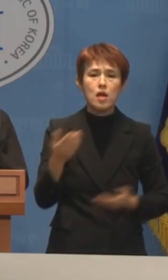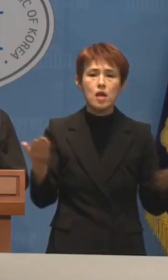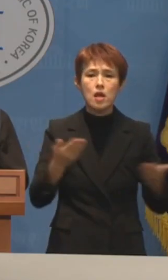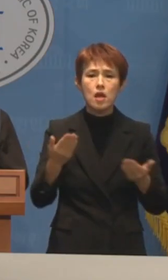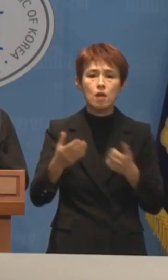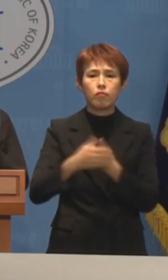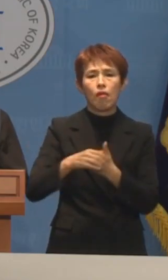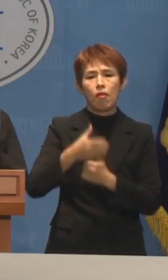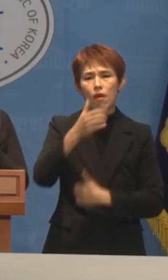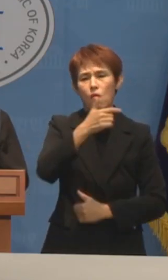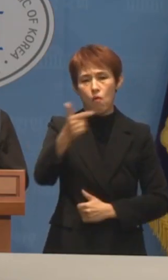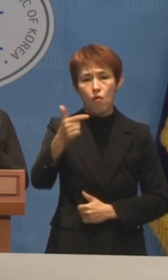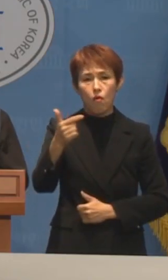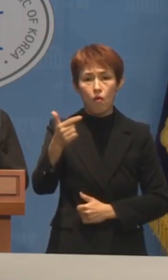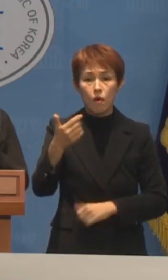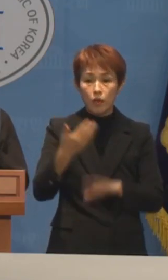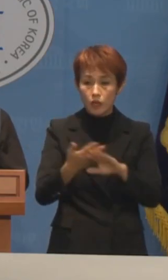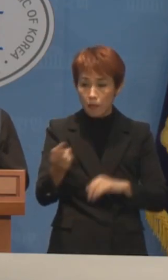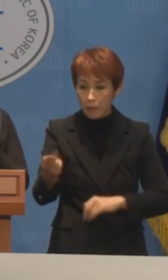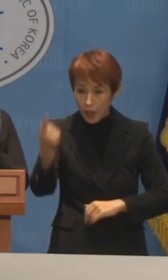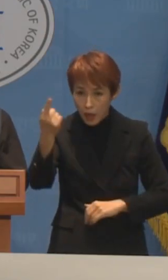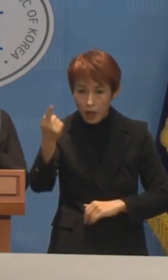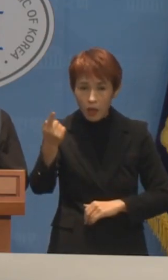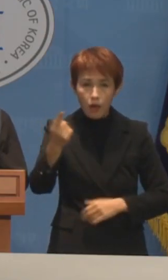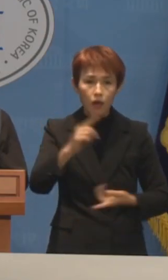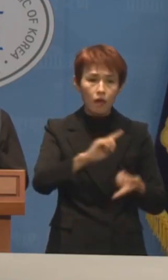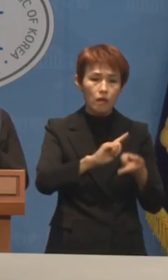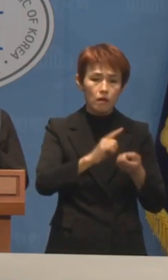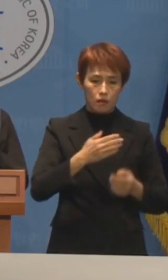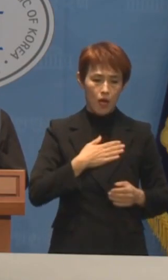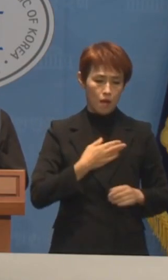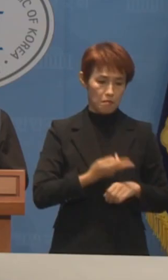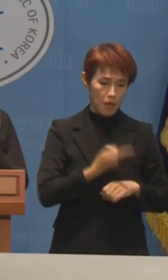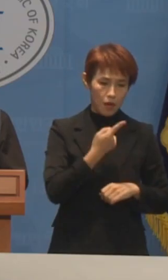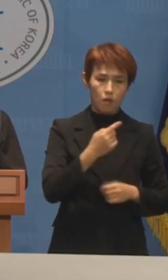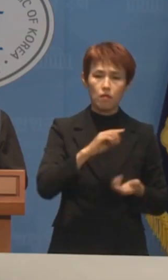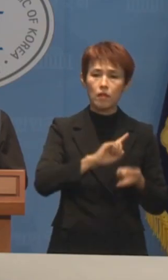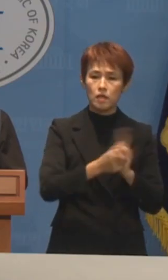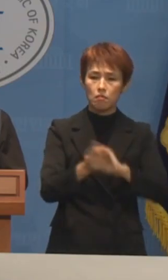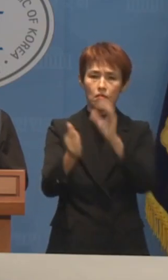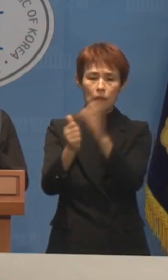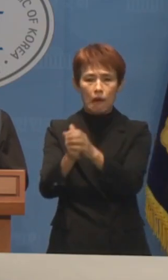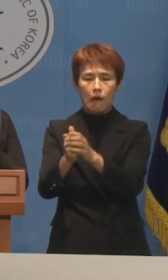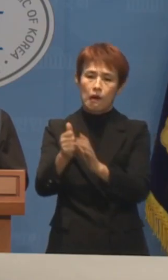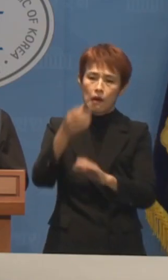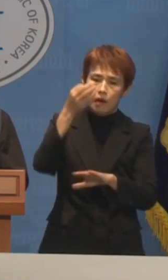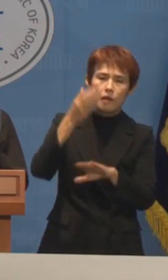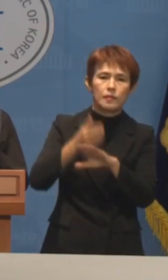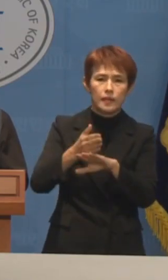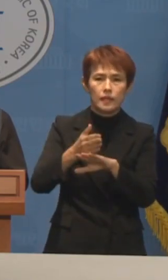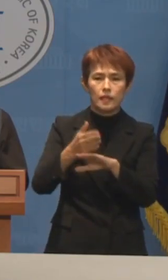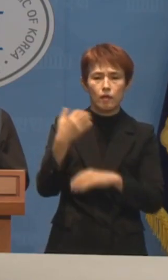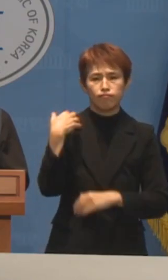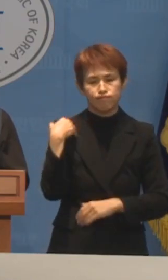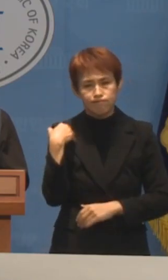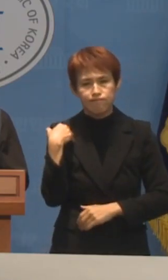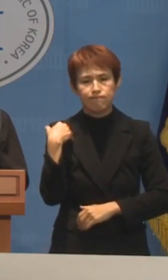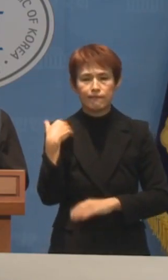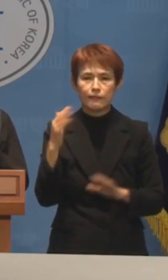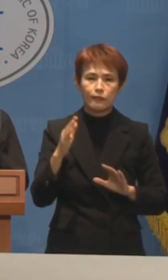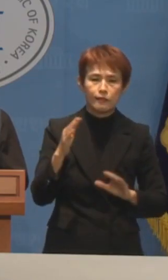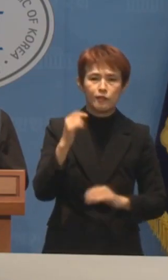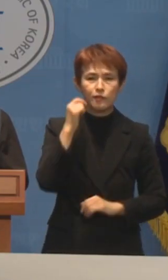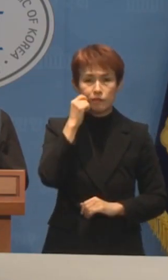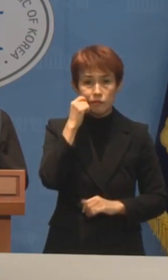부담과 연가 사용 시 자신의 일을 대신해야 하는 동료들에게 가지는 미안함, 부담감, 즉 겸배의